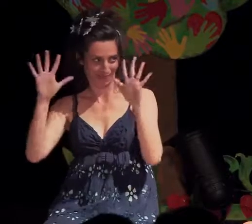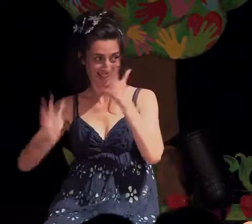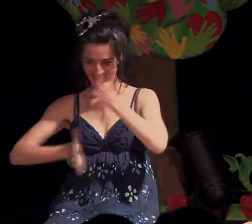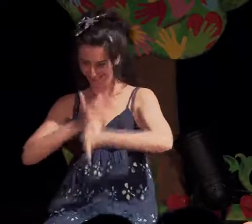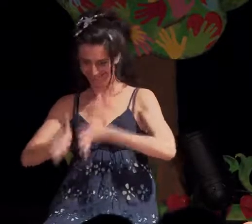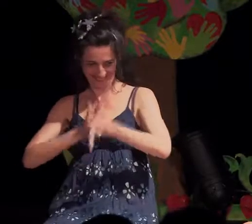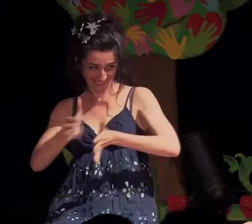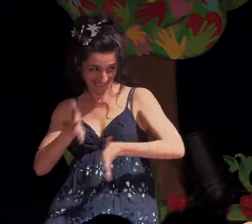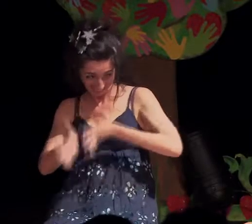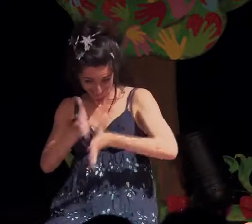mains. Alors, je signe.